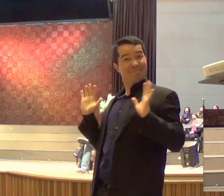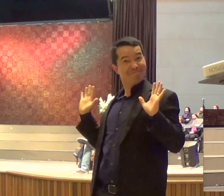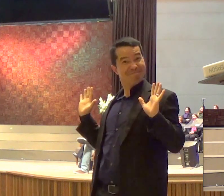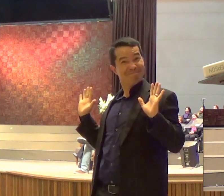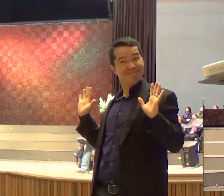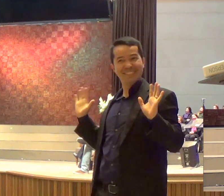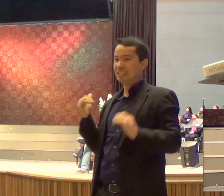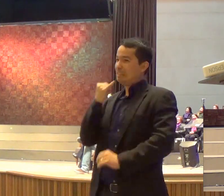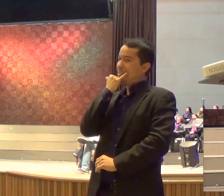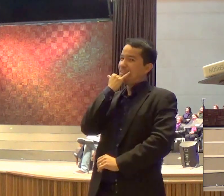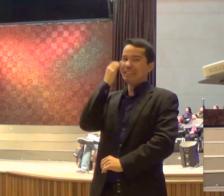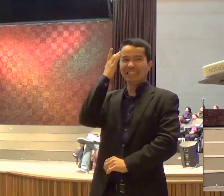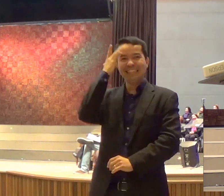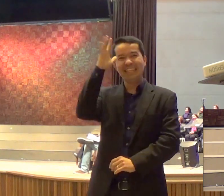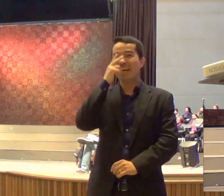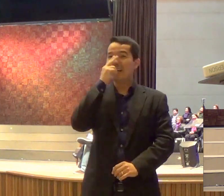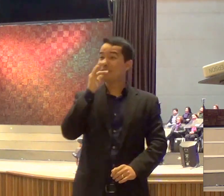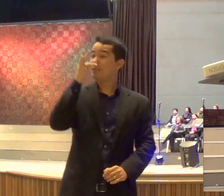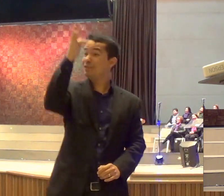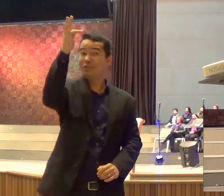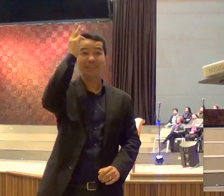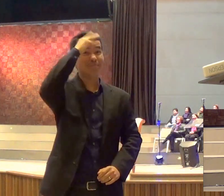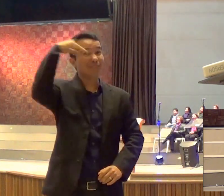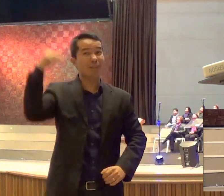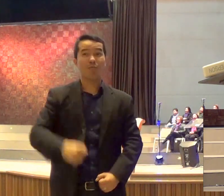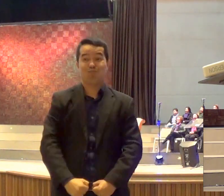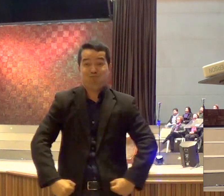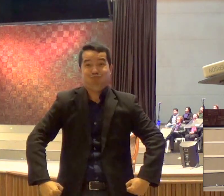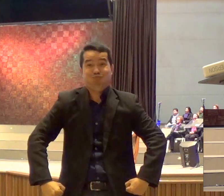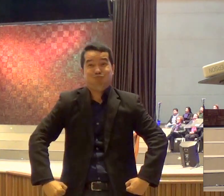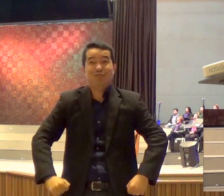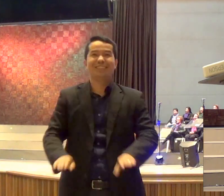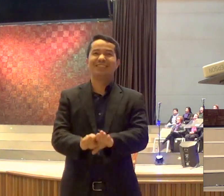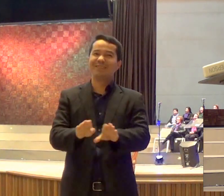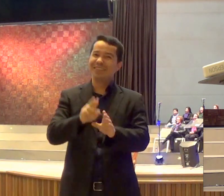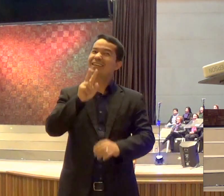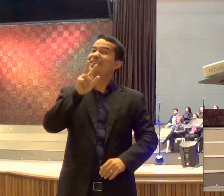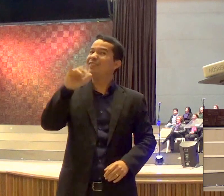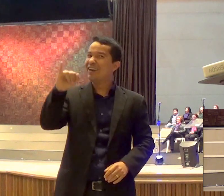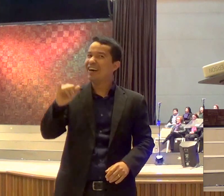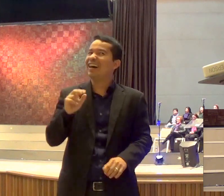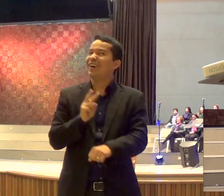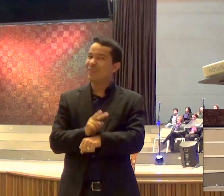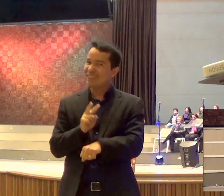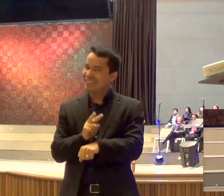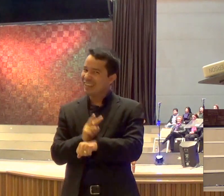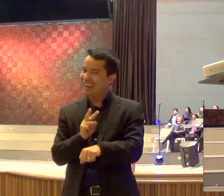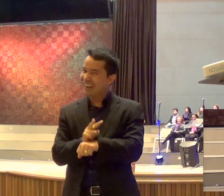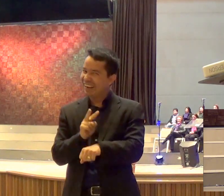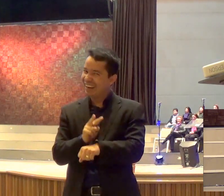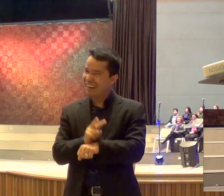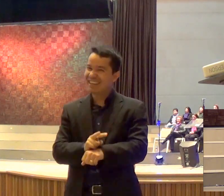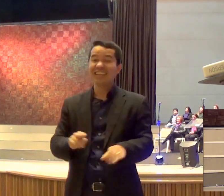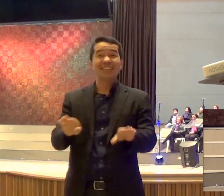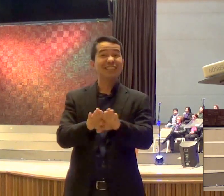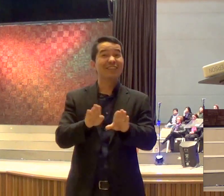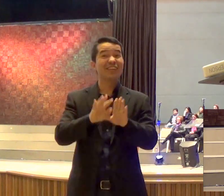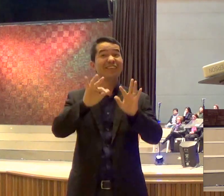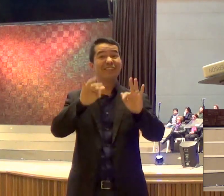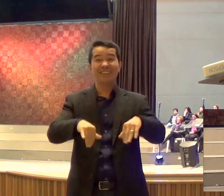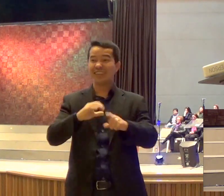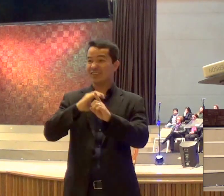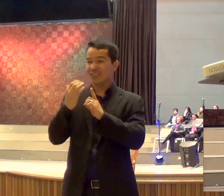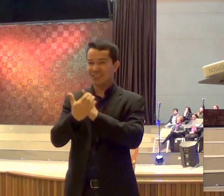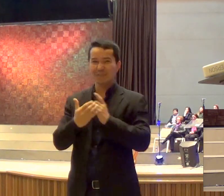Então eu não sei se isso é um elogio para mim ou é um desafio para ele e ele no final falou assim